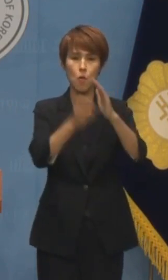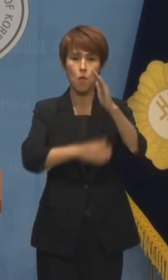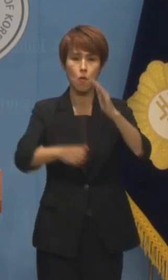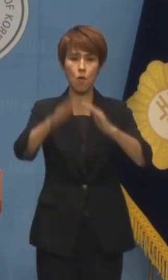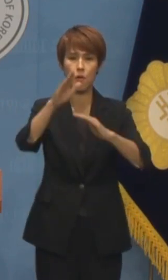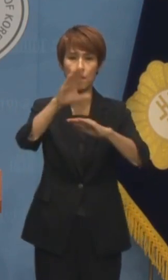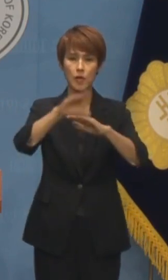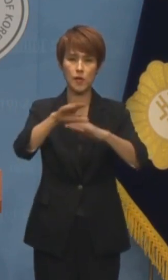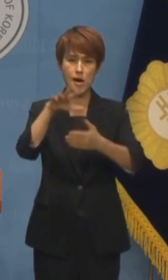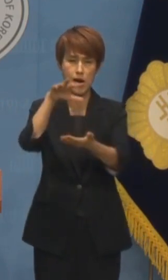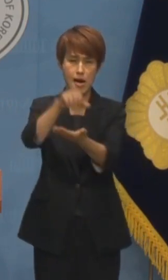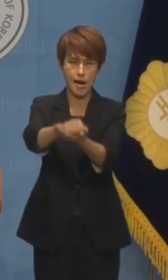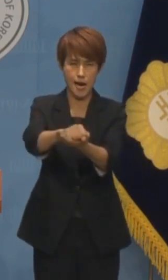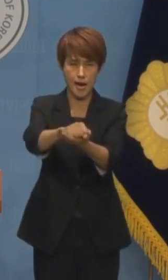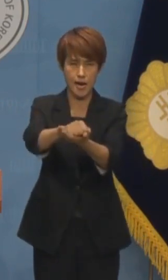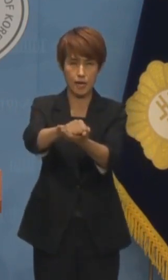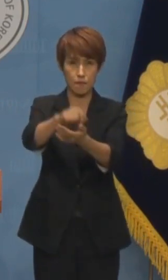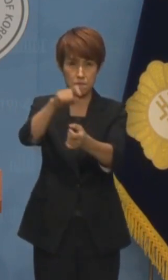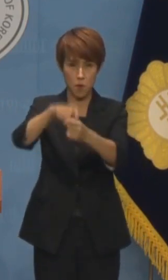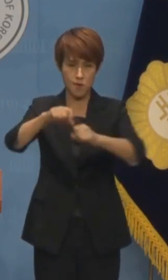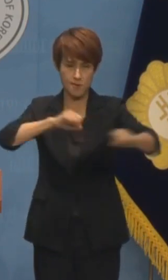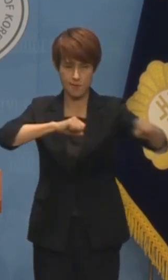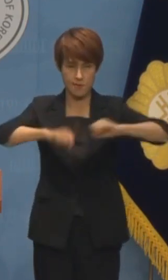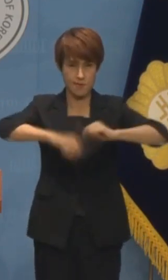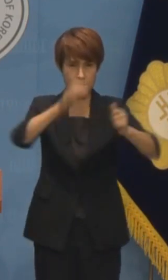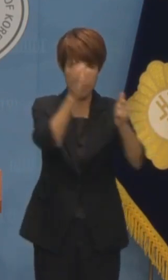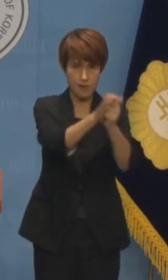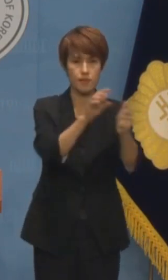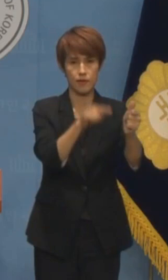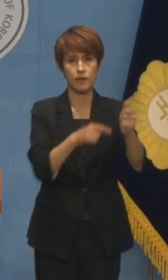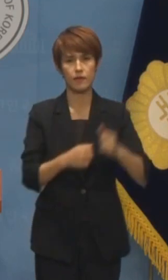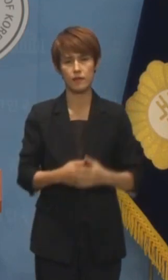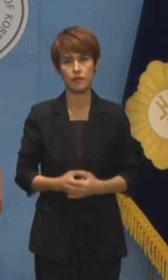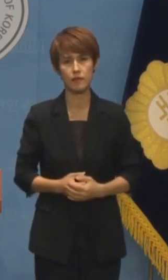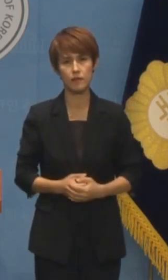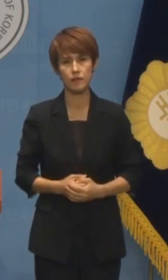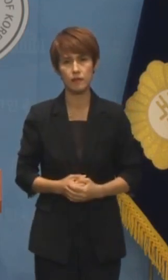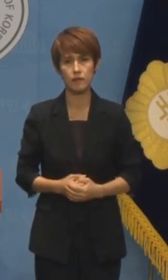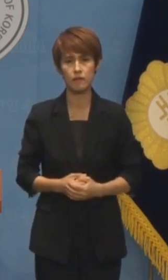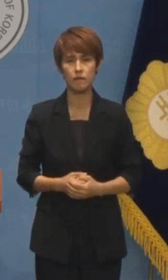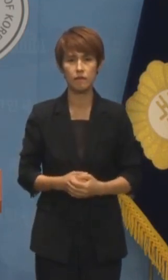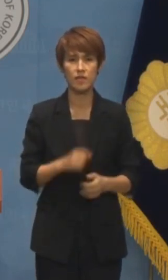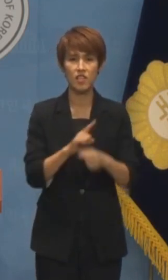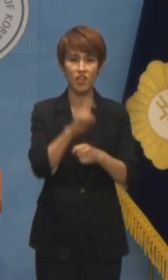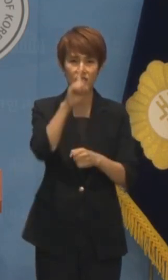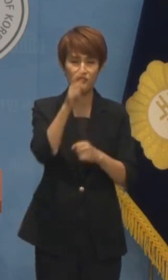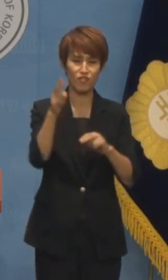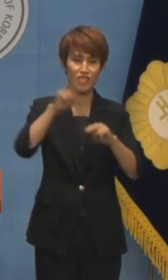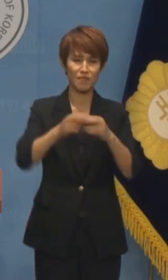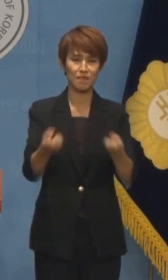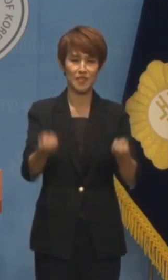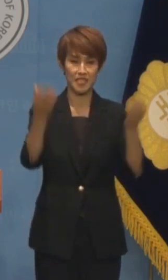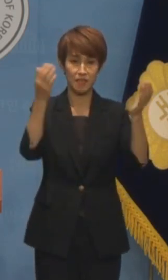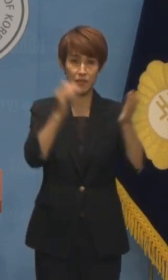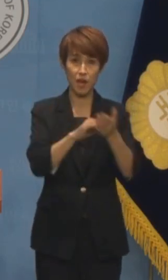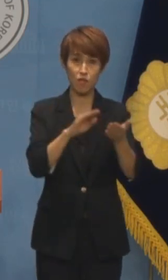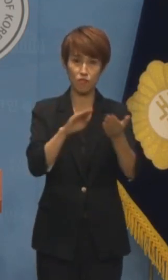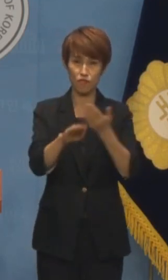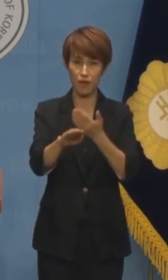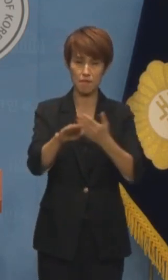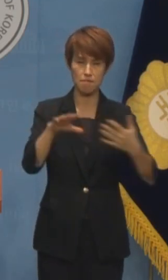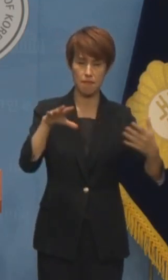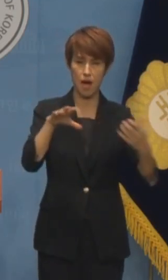퍼즐을 완성할 마지막 행동대장이기 때문입니다. 그답게 11시 취임식을 마치자마자